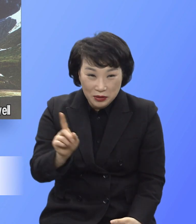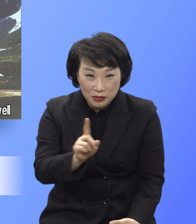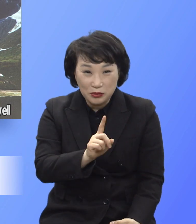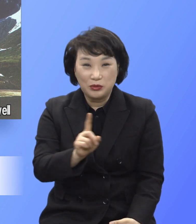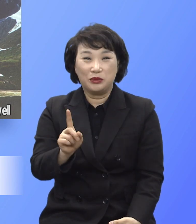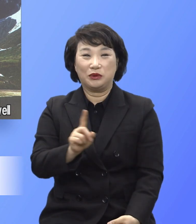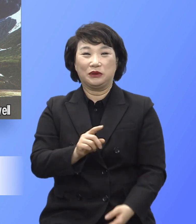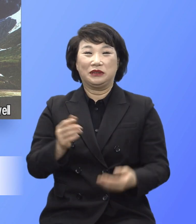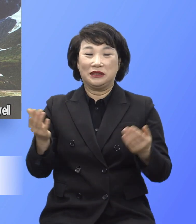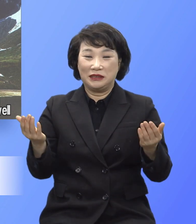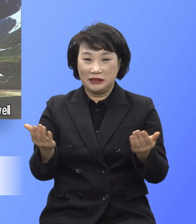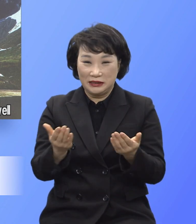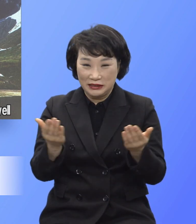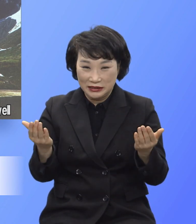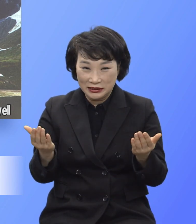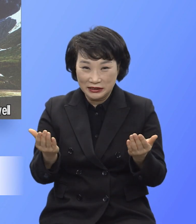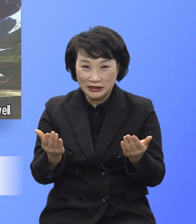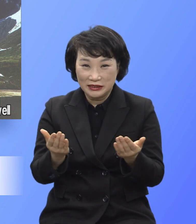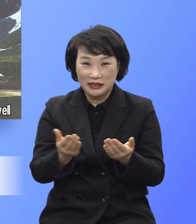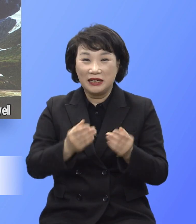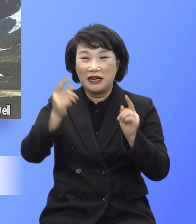받겠네. 무슨